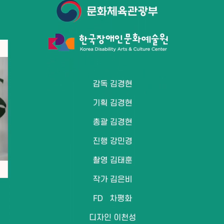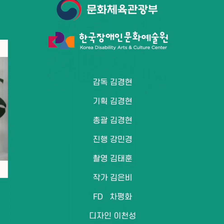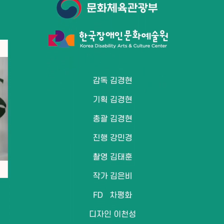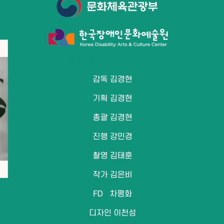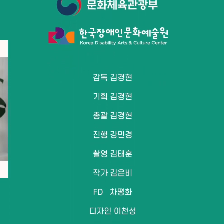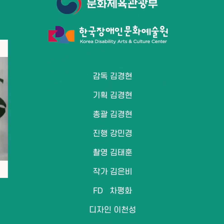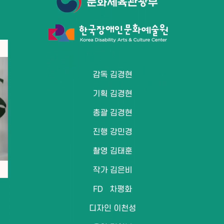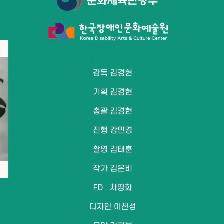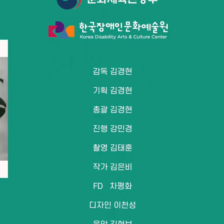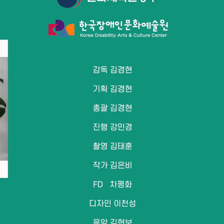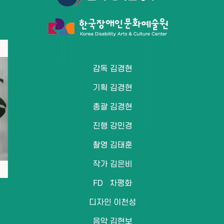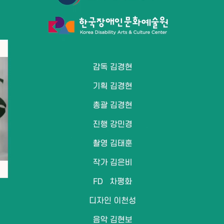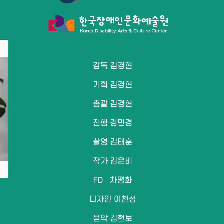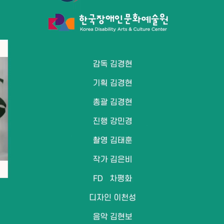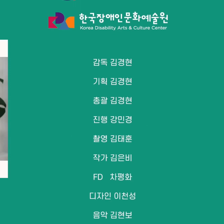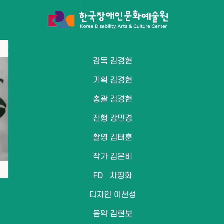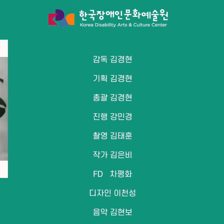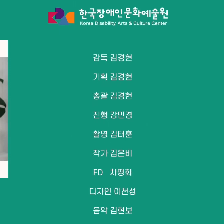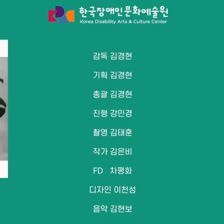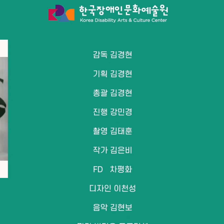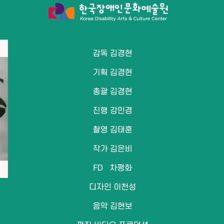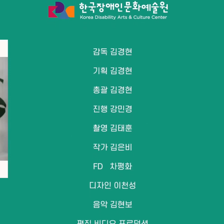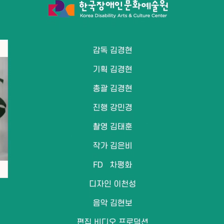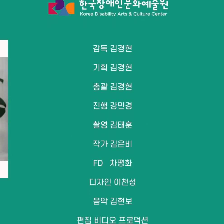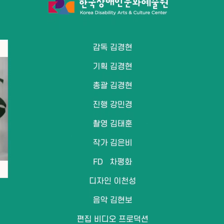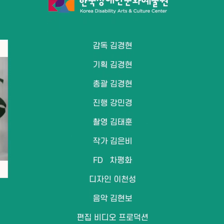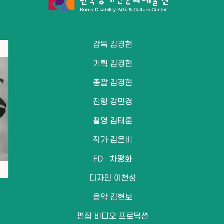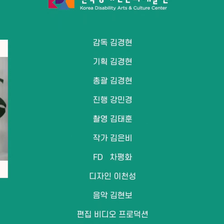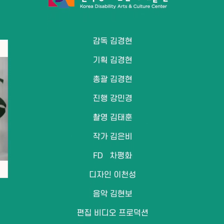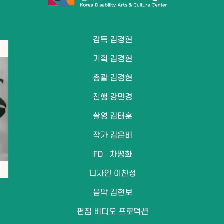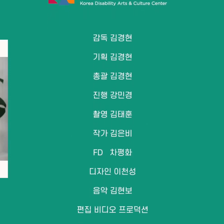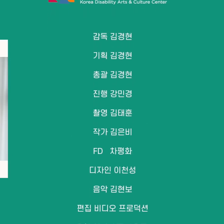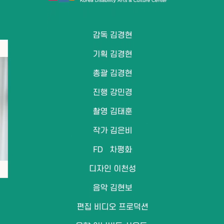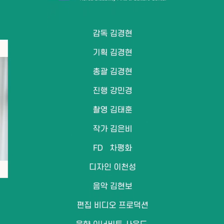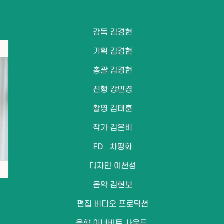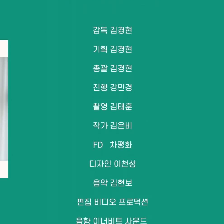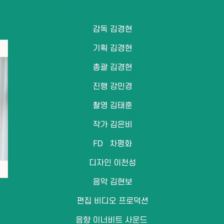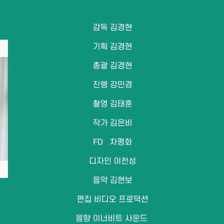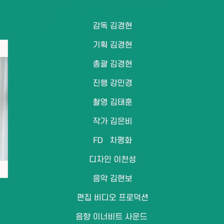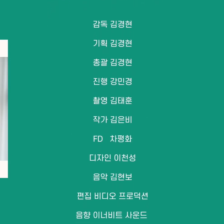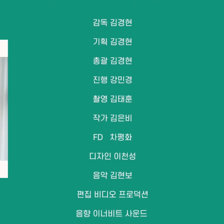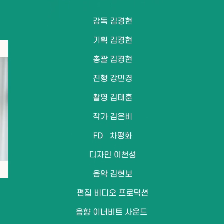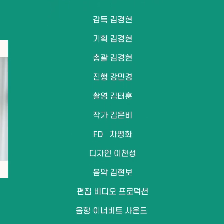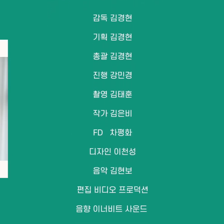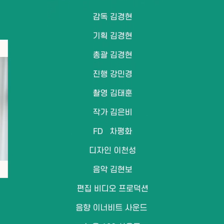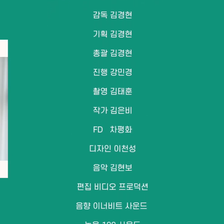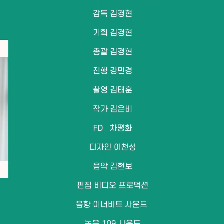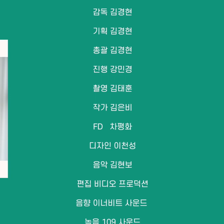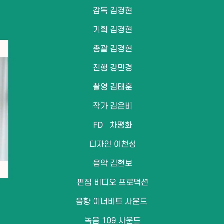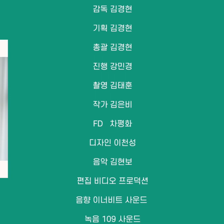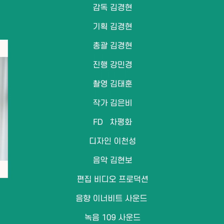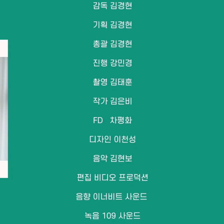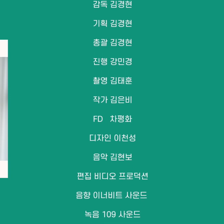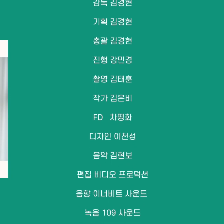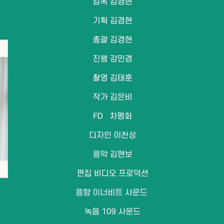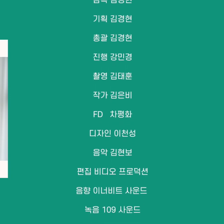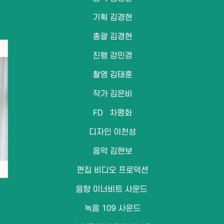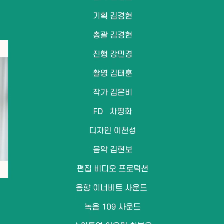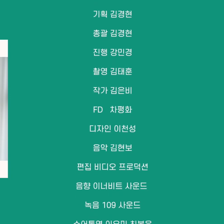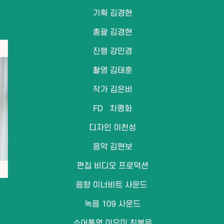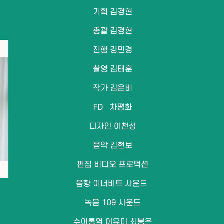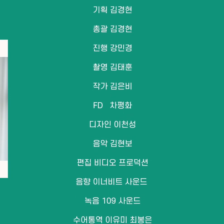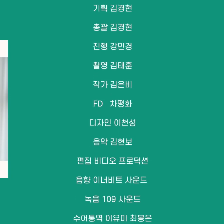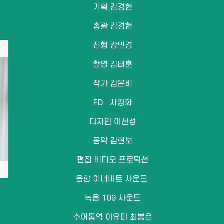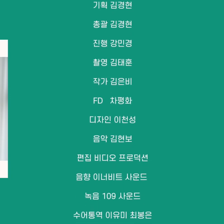이야기를 만드는 경험은 되게 소중한 것 같아요. 가장 크게 제가 얻었다고 생각하는